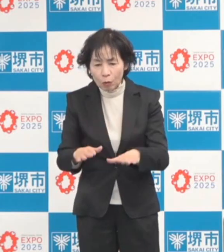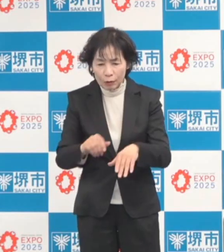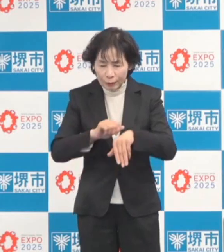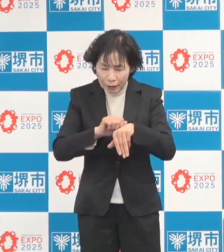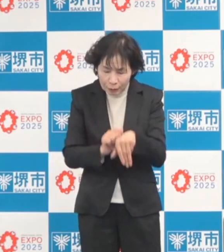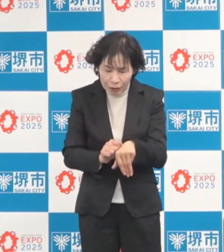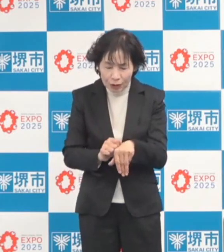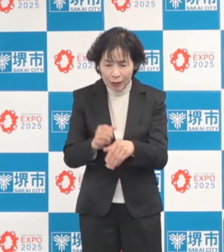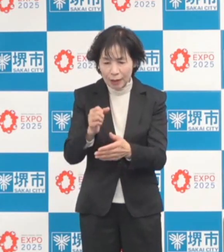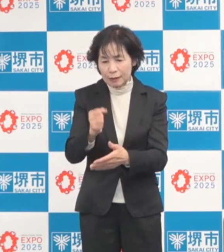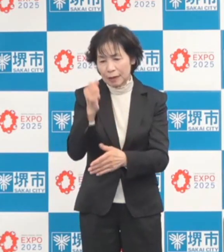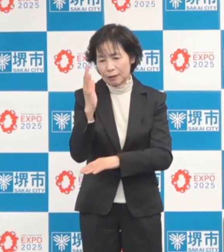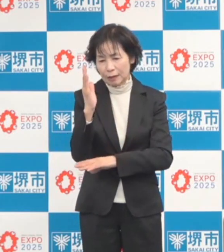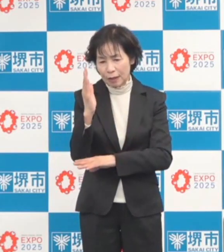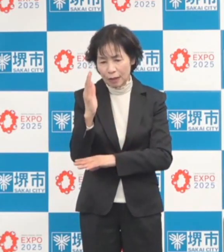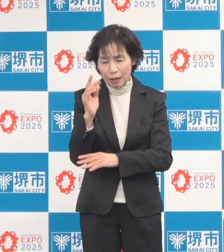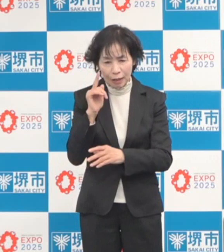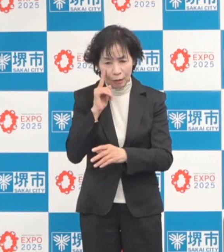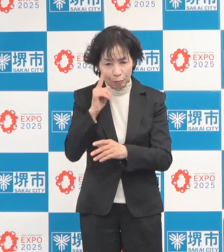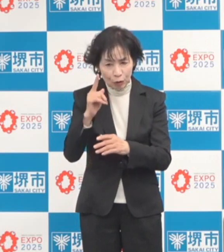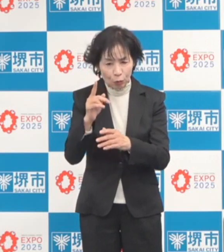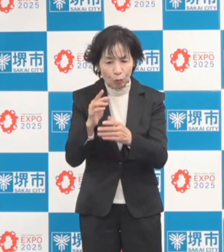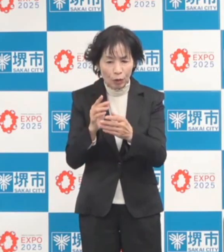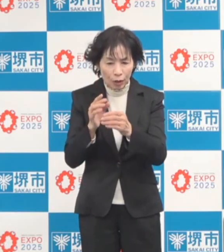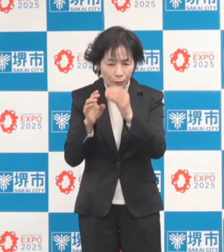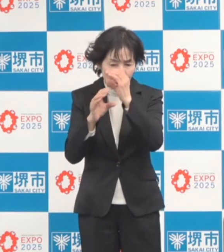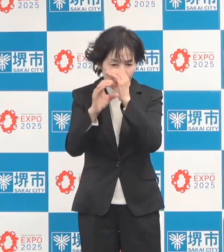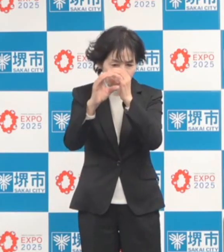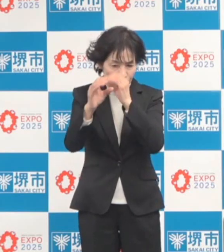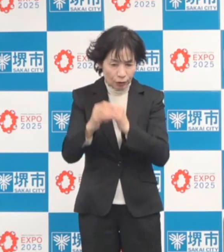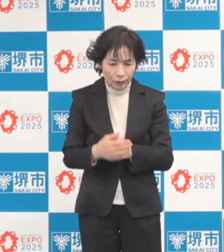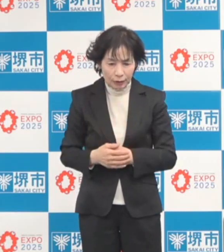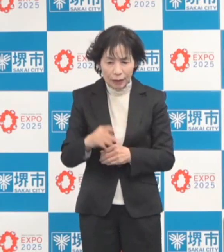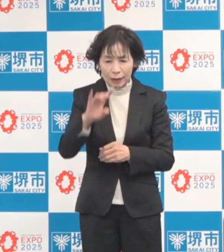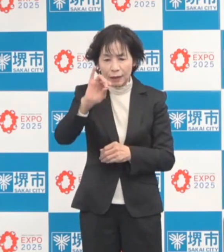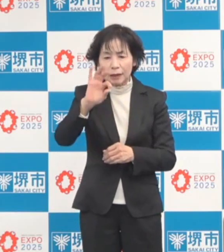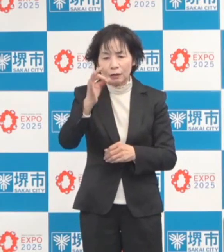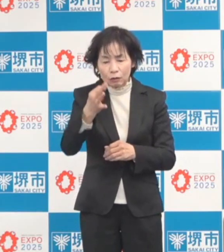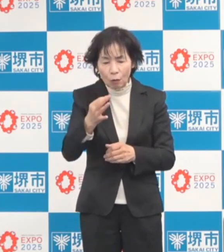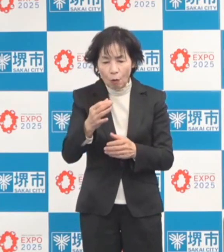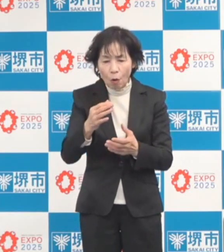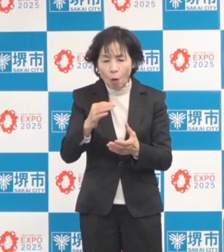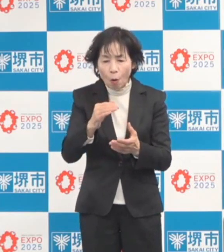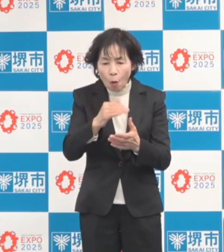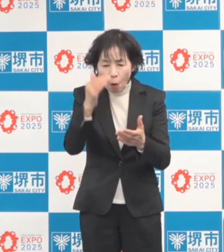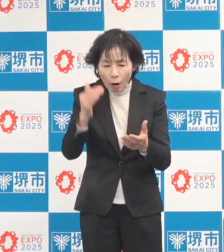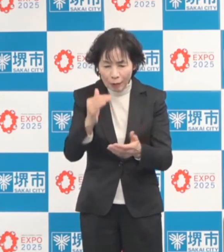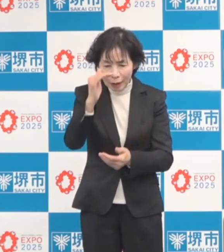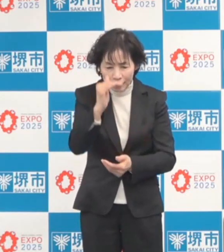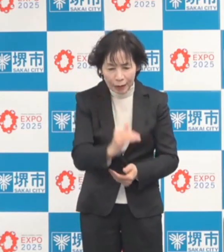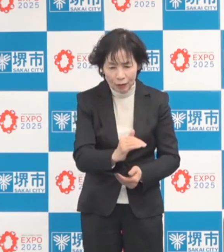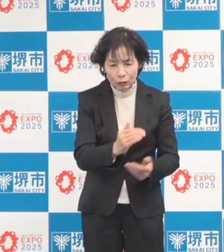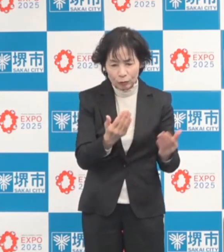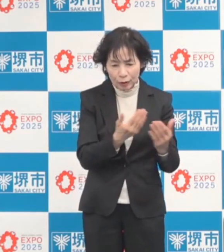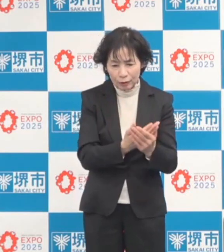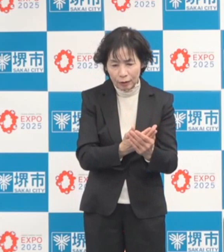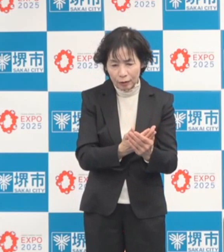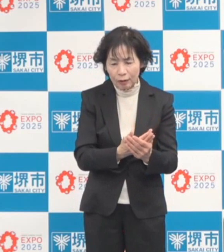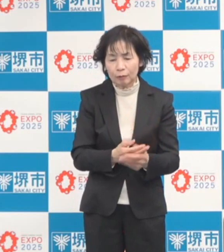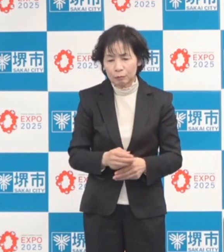収支見通しとまたここの基金の大幅な減少ということにもつながっておりますが、市の内部とし